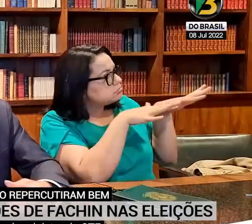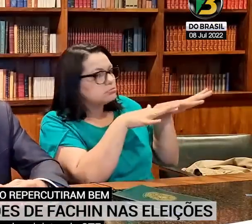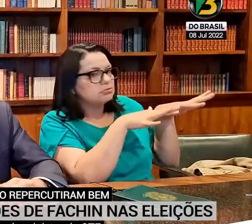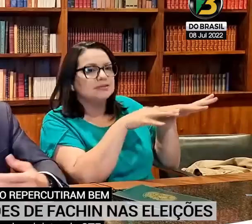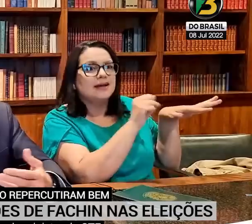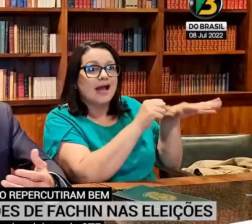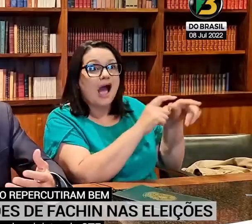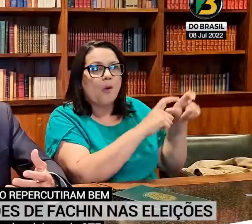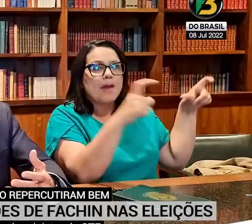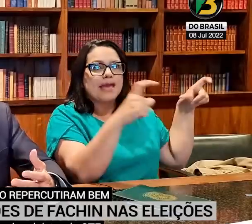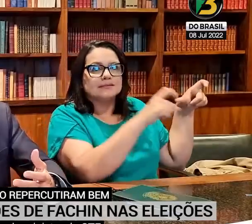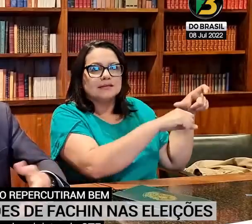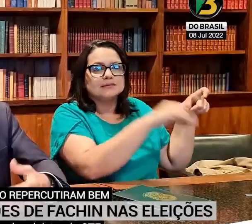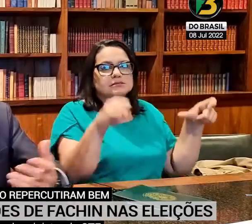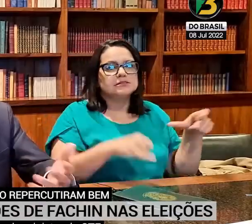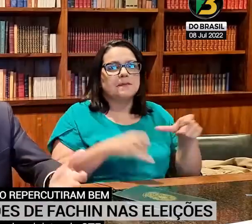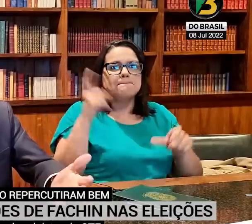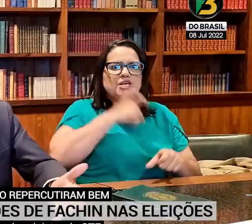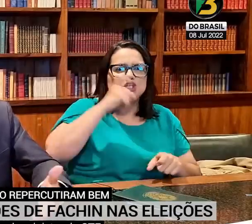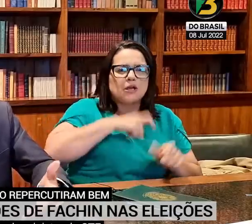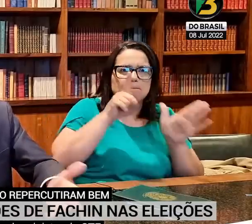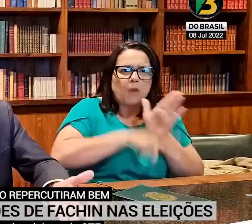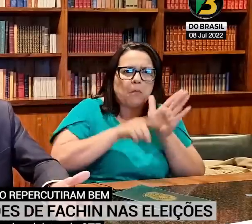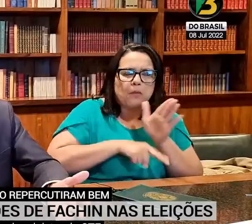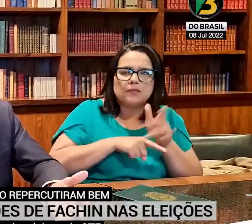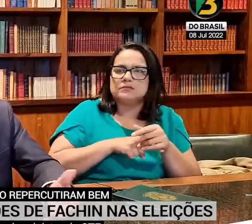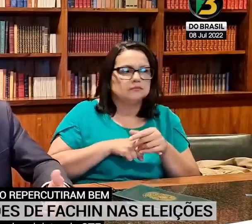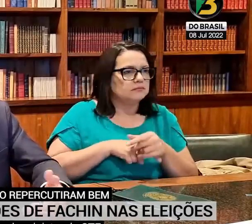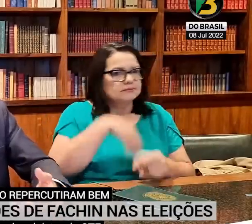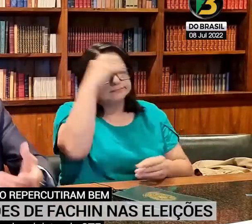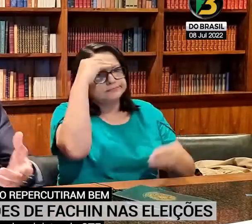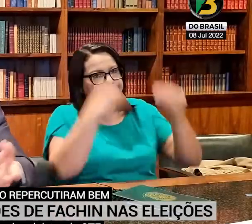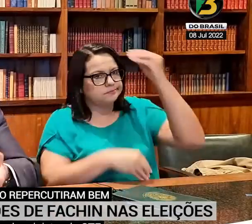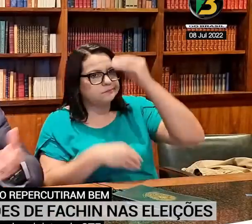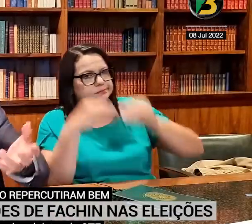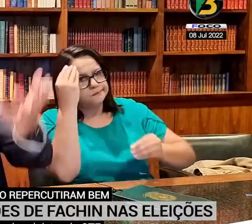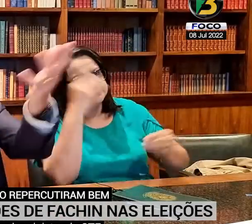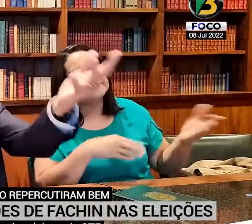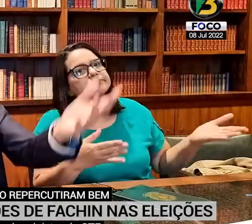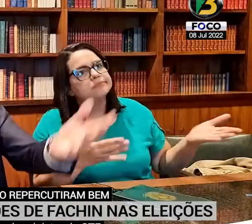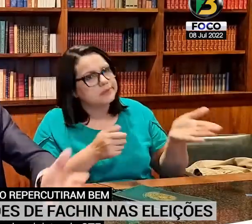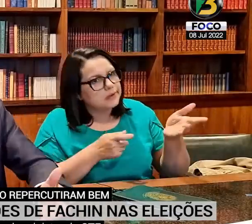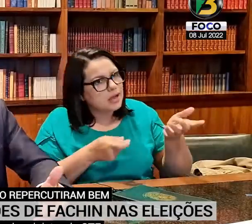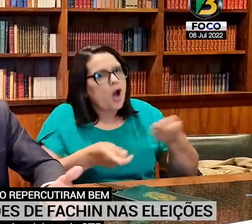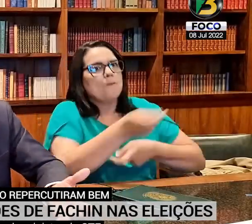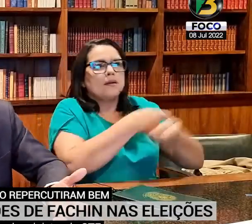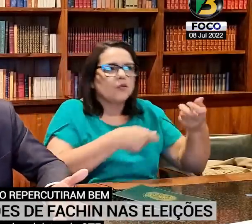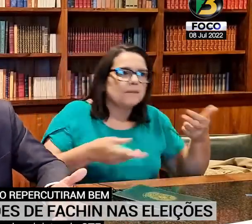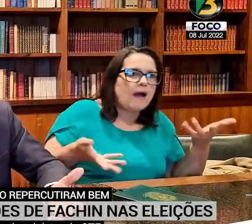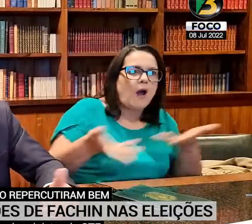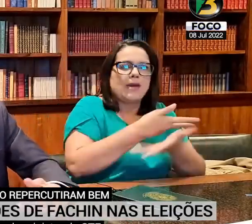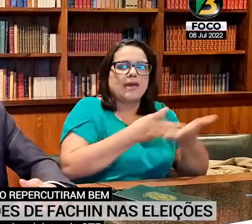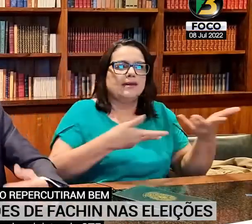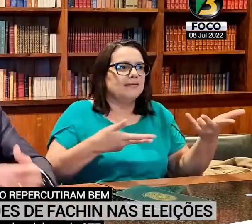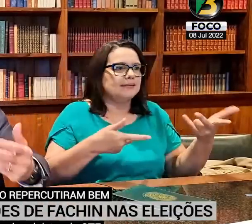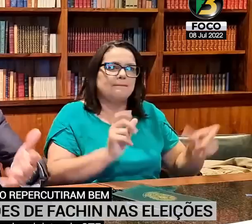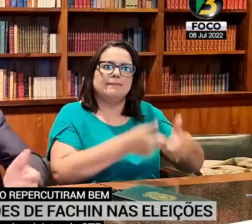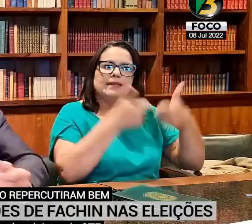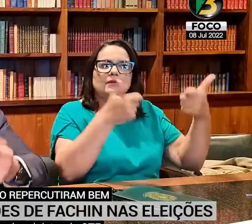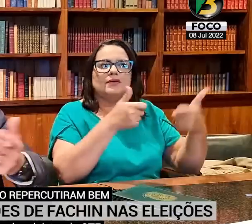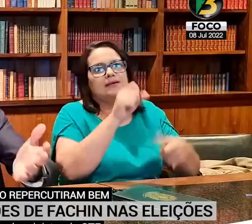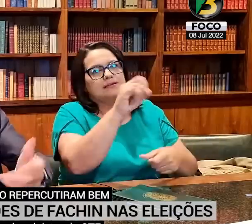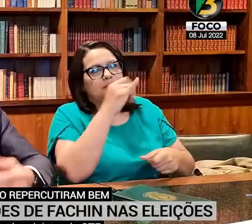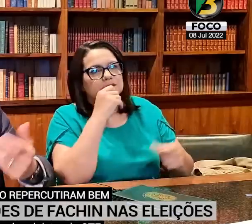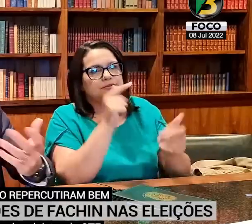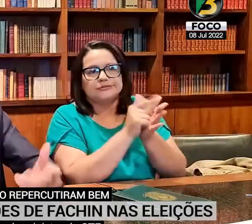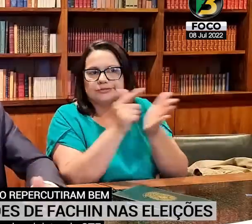e obviamente uma mídia Aqui tem muita gente que acompanha o seu espaço comercial aumenta todo mundo né que